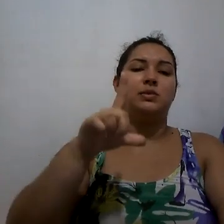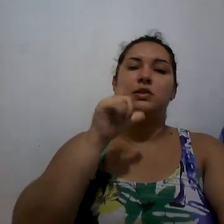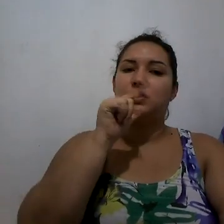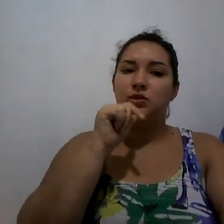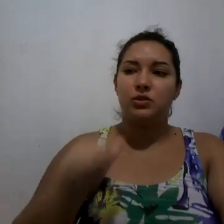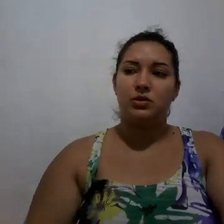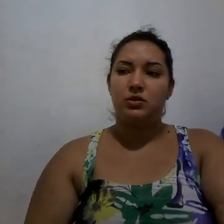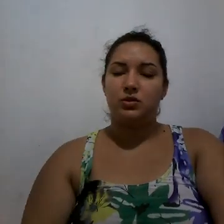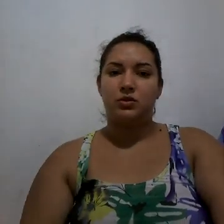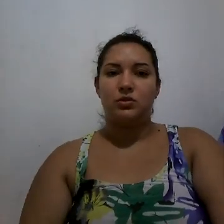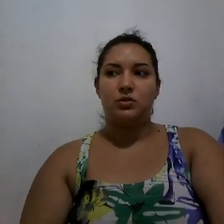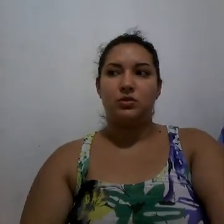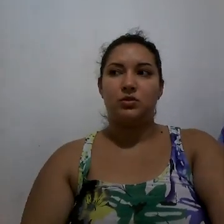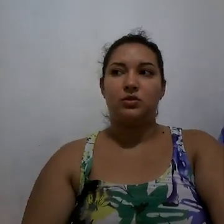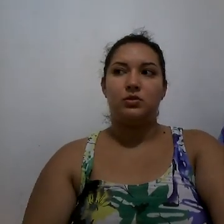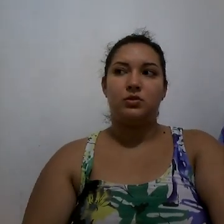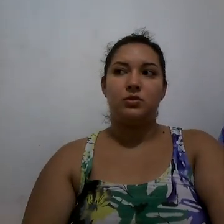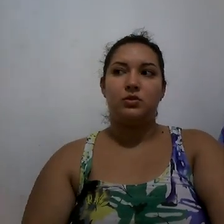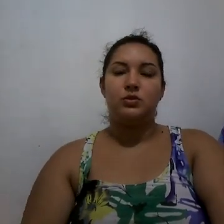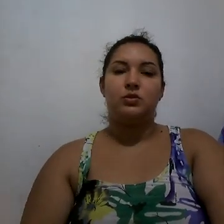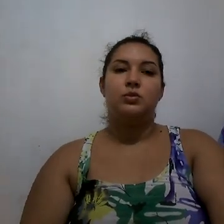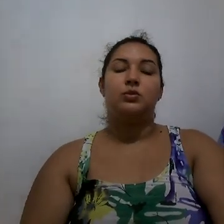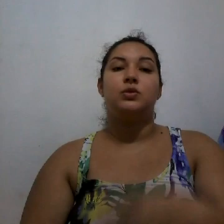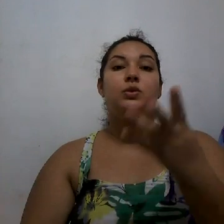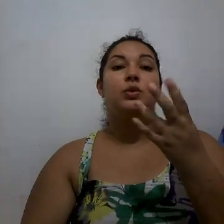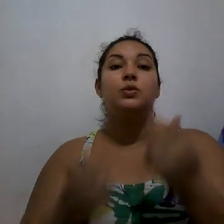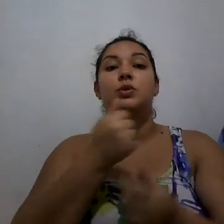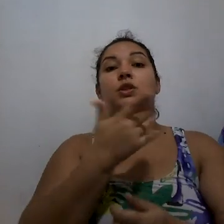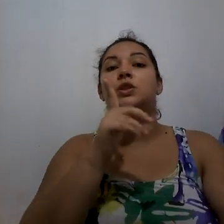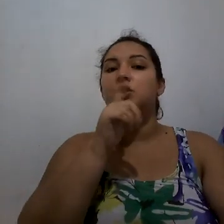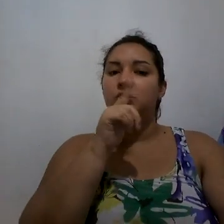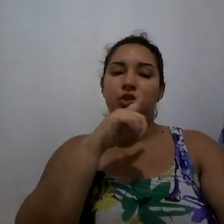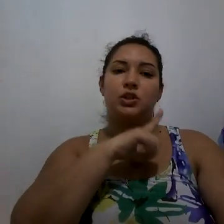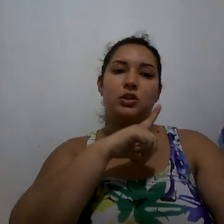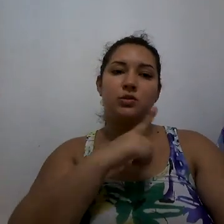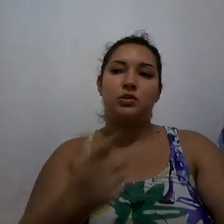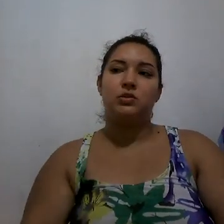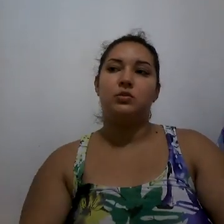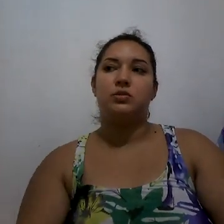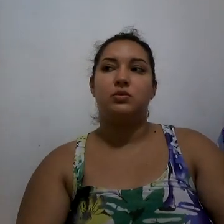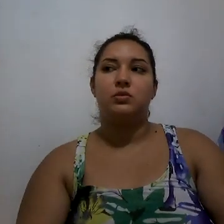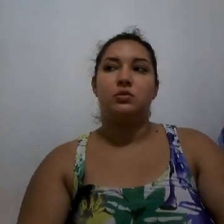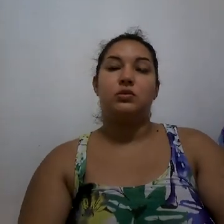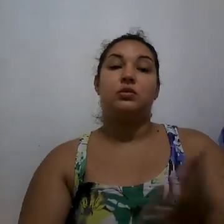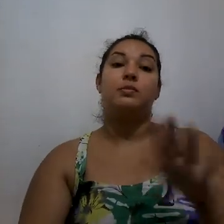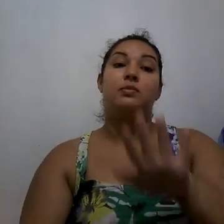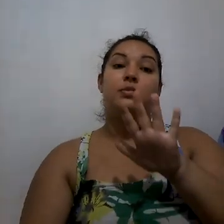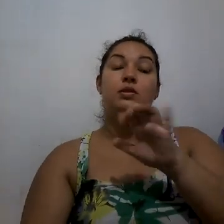muito pequena com relação ao volume que eu tinha ali de água, não era isso? Agora, se eu pegar 100 ml